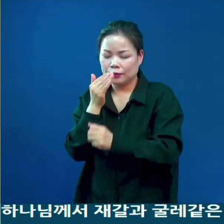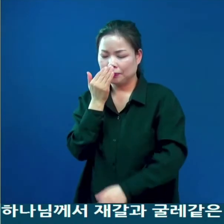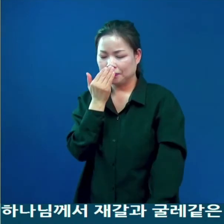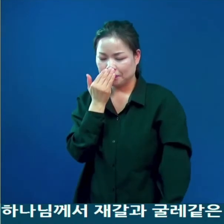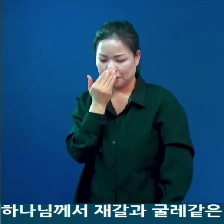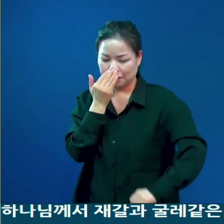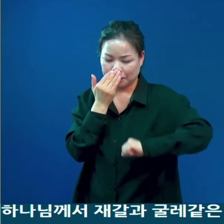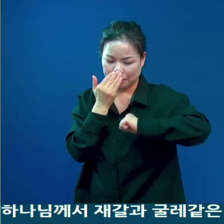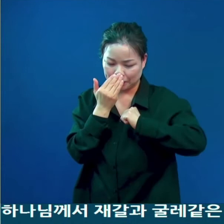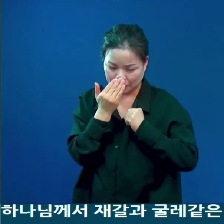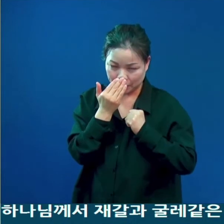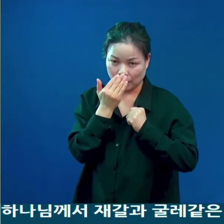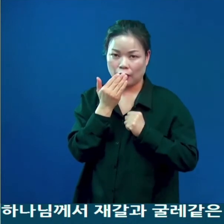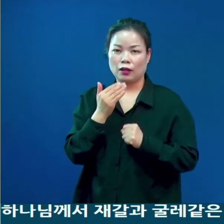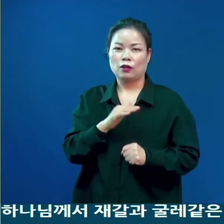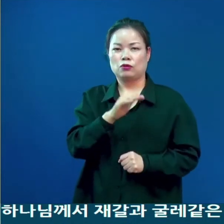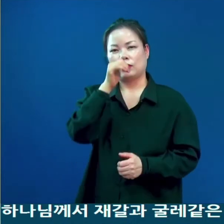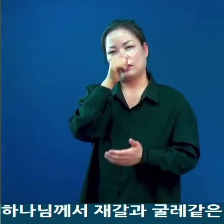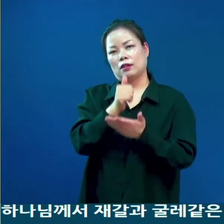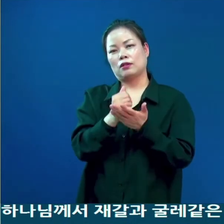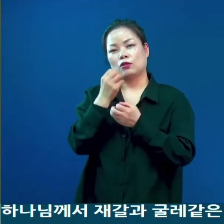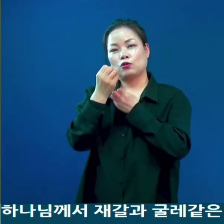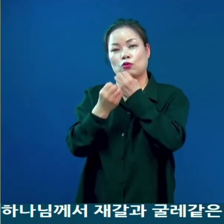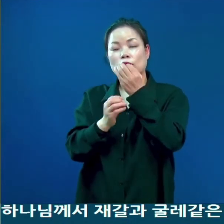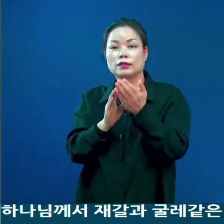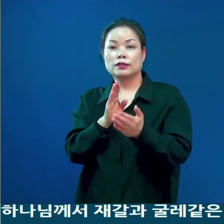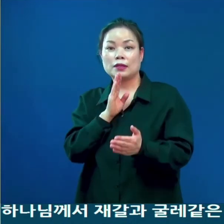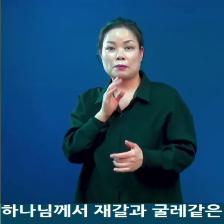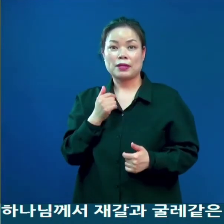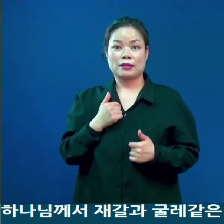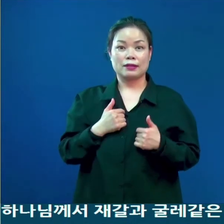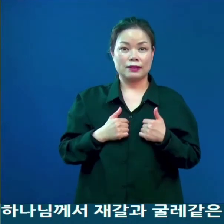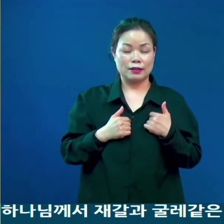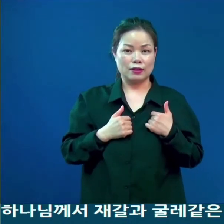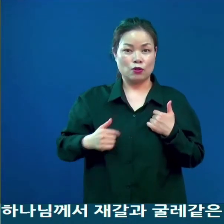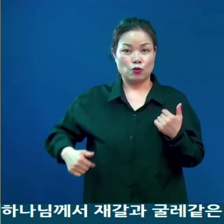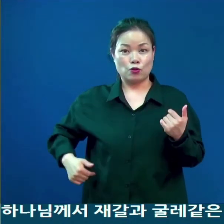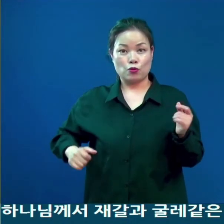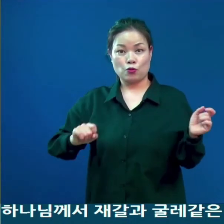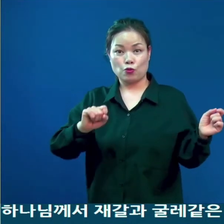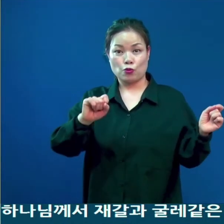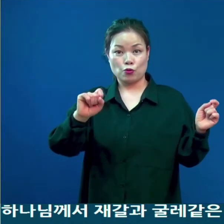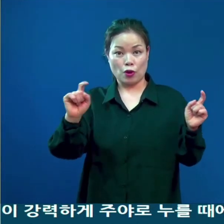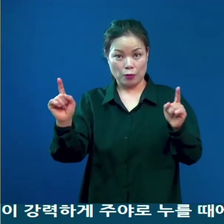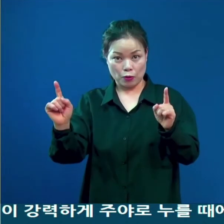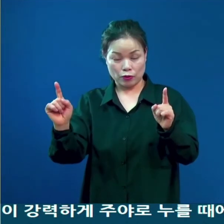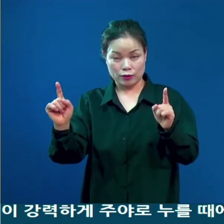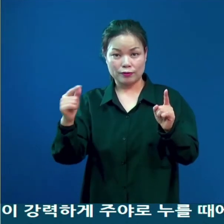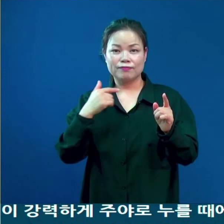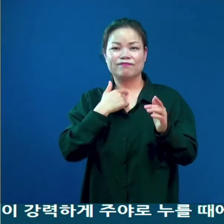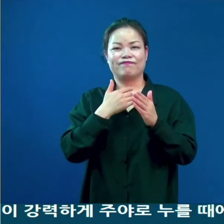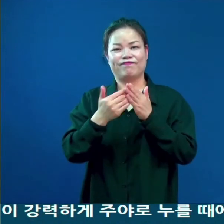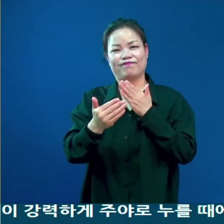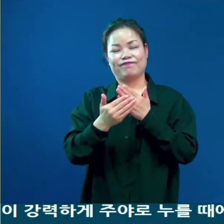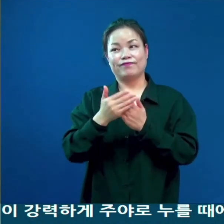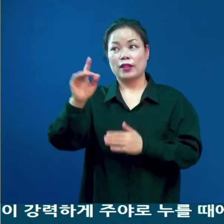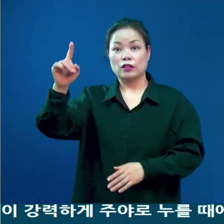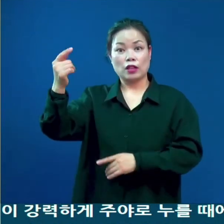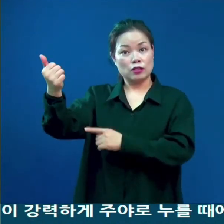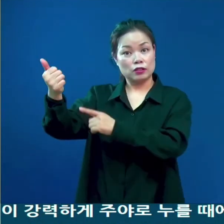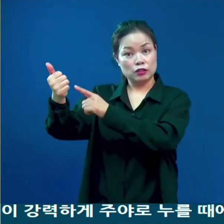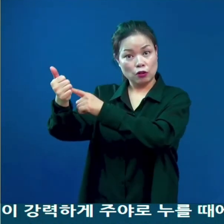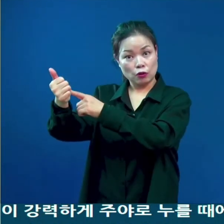순복하며 우리의 죄를 고하고 참된 기쁨과 회복을 경험해서 다윗과